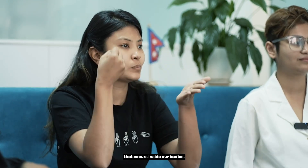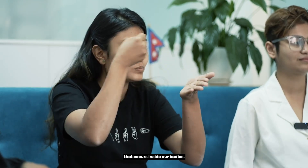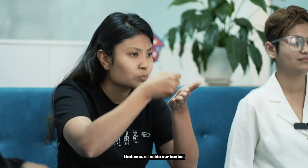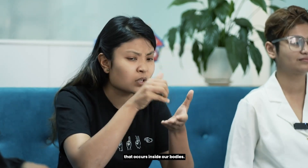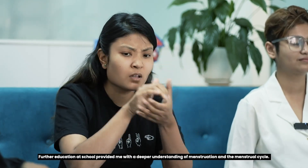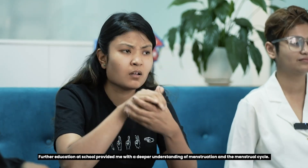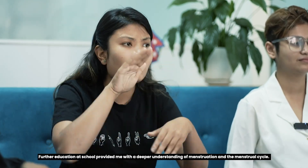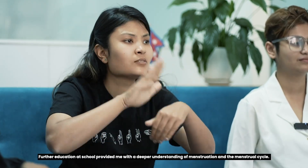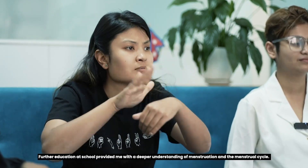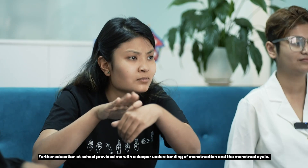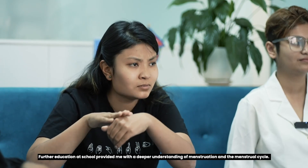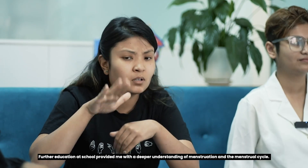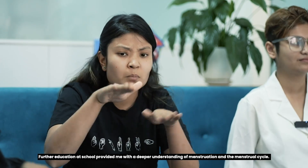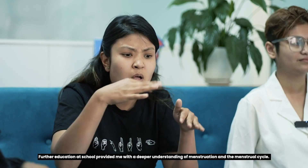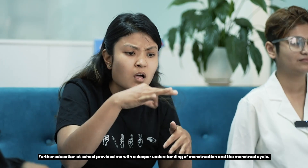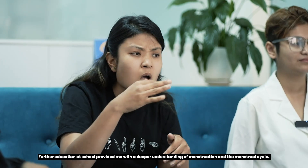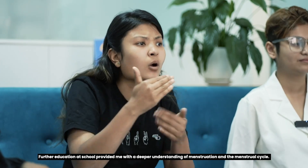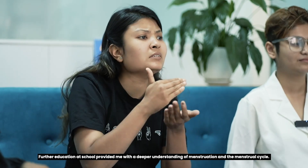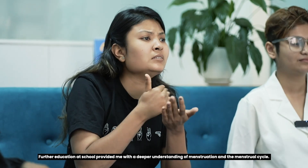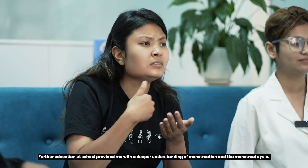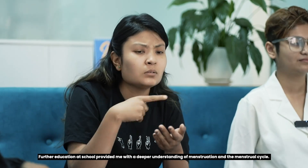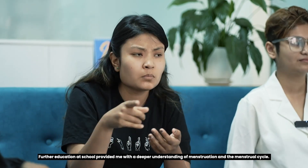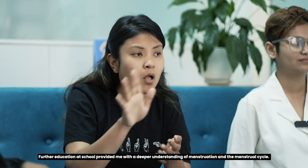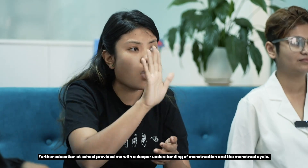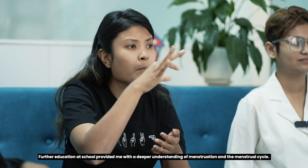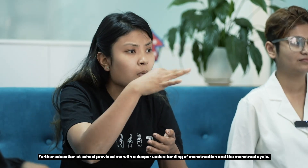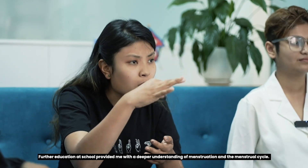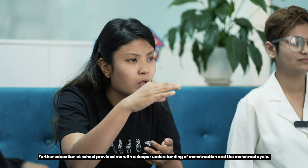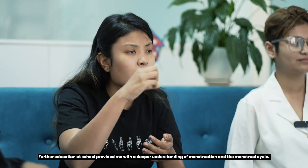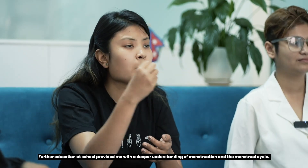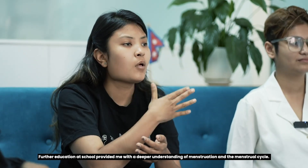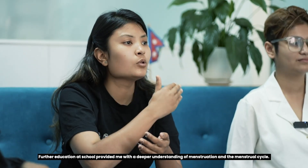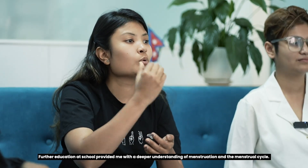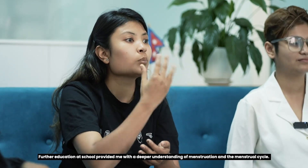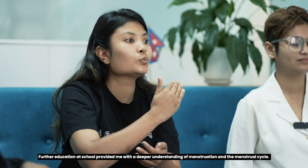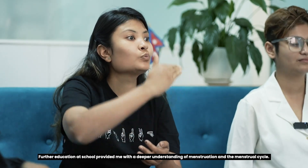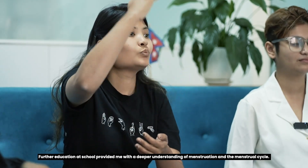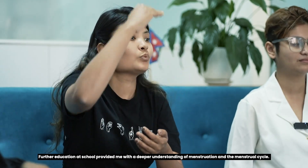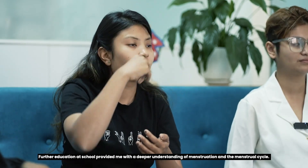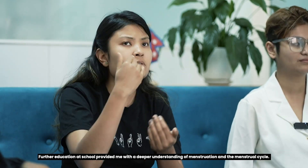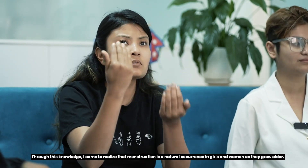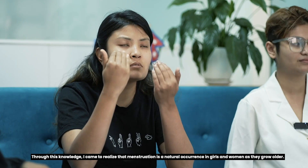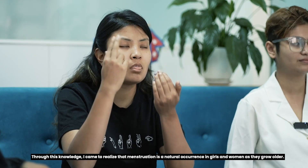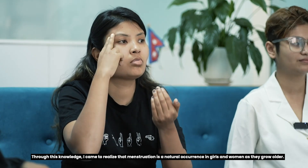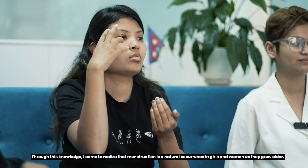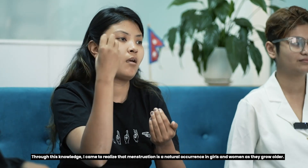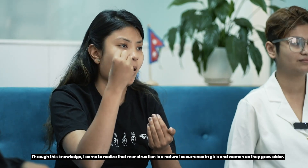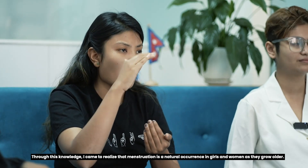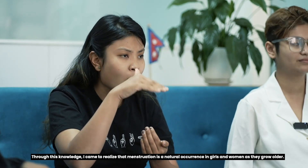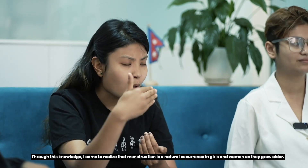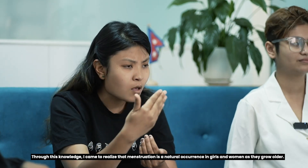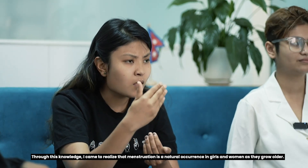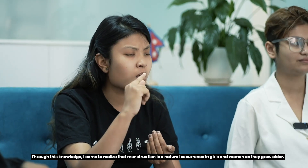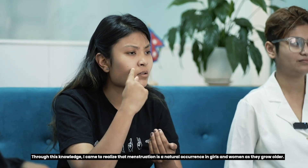शरीरभित्र हुने हो होइन, अब थप त्यो यसको बारेमा बुझ्न चाहिँ मैले विद्यालय पनि थाहा पाएँ कि म महिनावारी भनेको चाहिँ अब कसो भने अब यो ठुलो